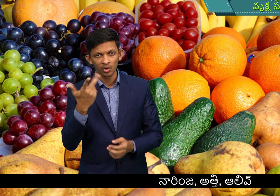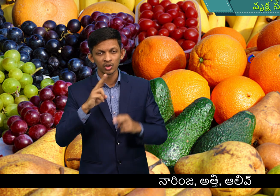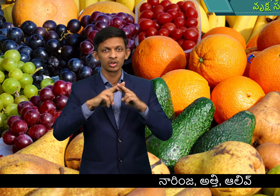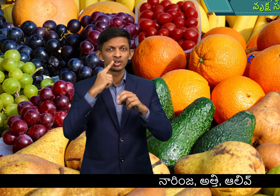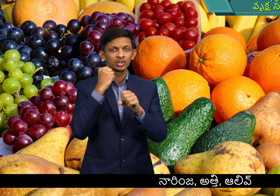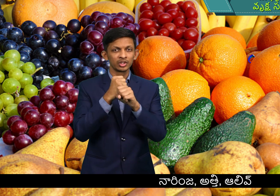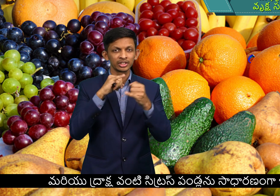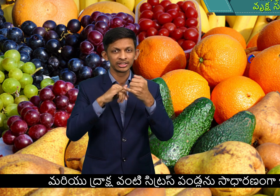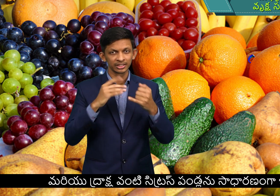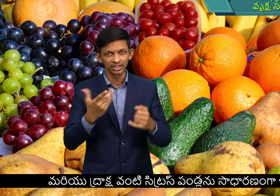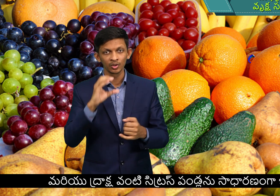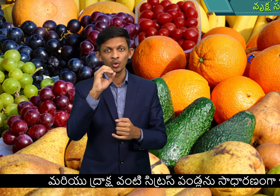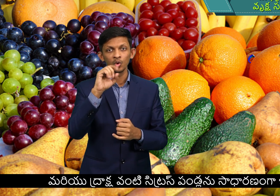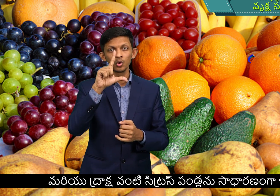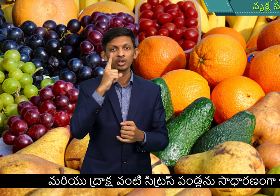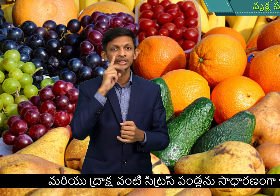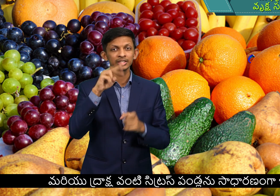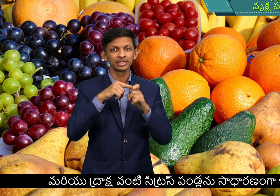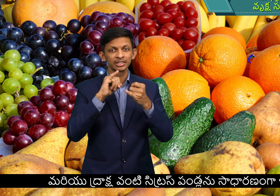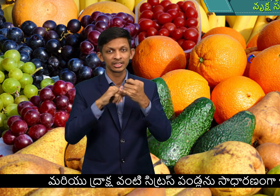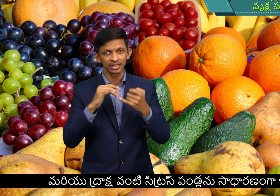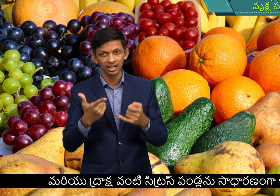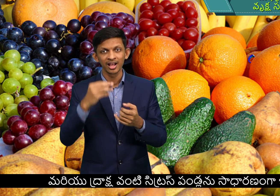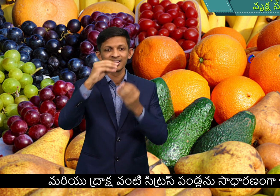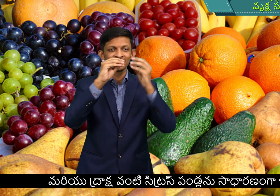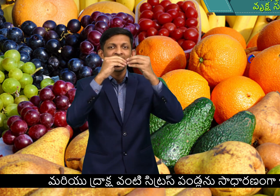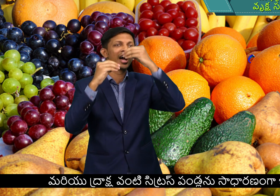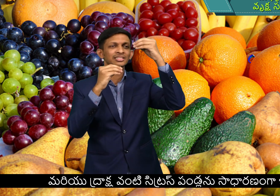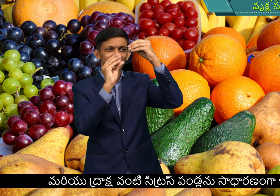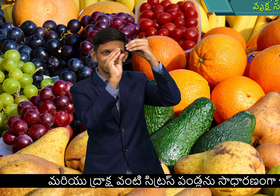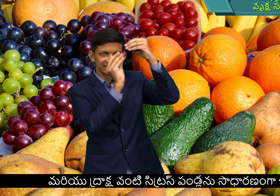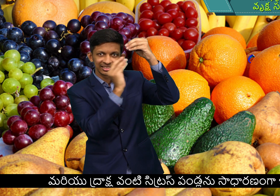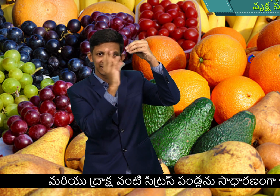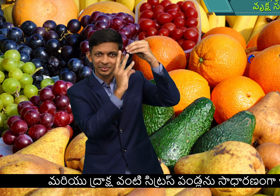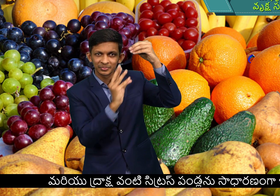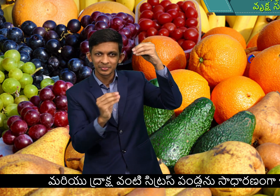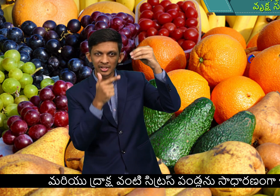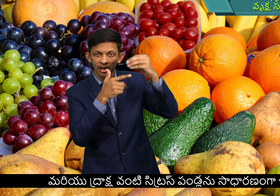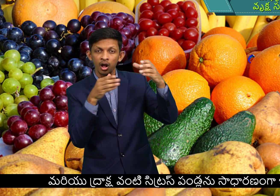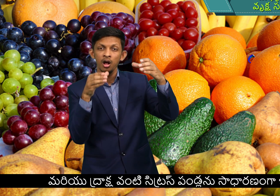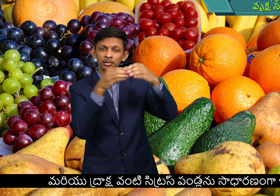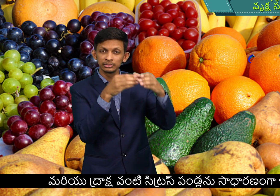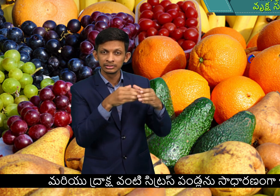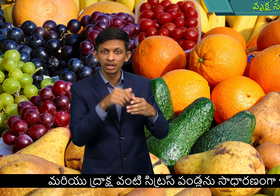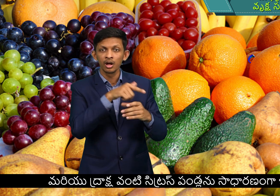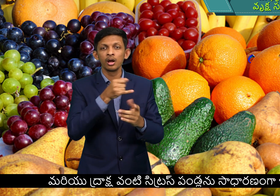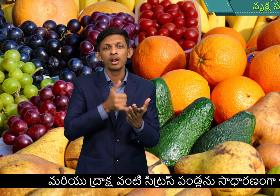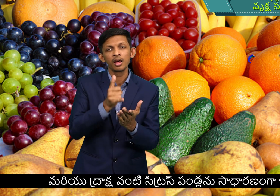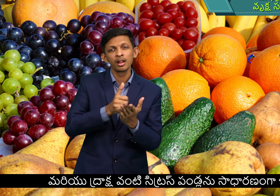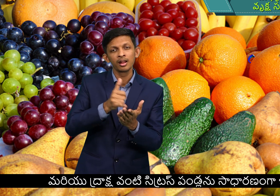అత్తి, ఆలివ్ మరియు ద్రాక్ష వంటి సిట్రస్ పండ్లను సాధారణంగా ఇక్కడ పండిస్తారు.